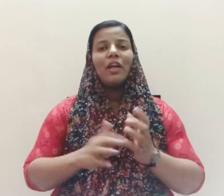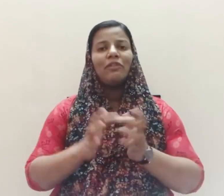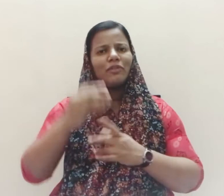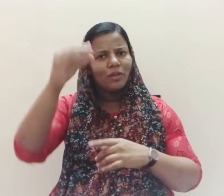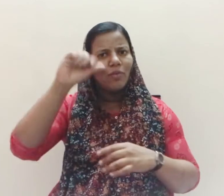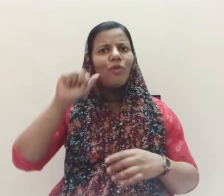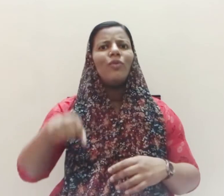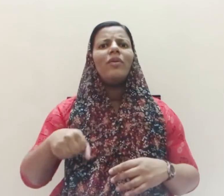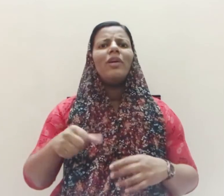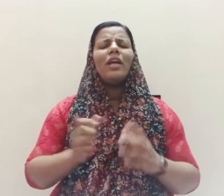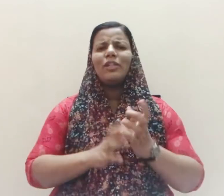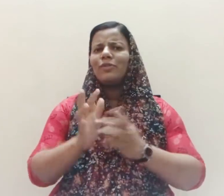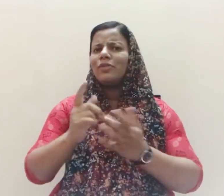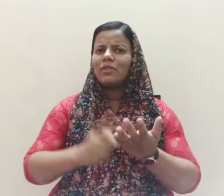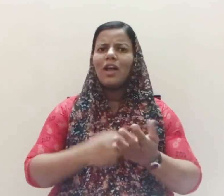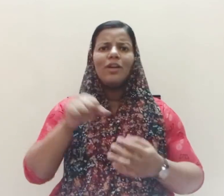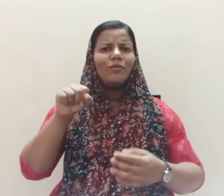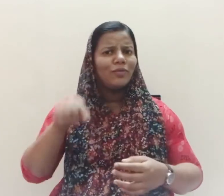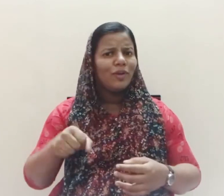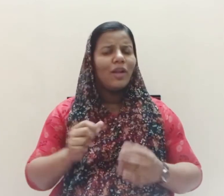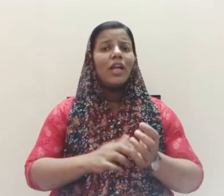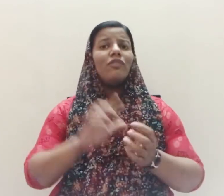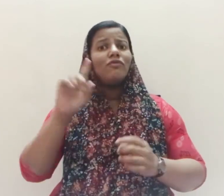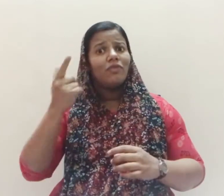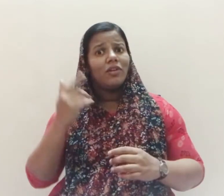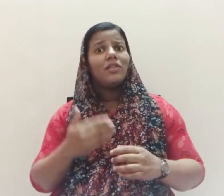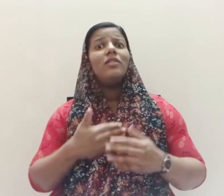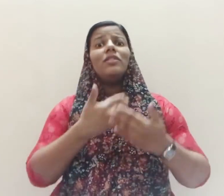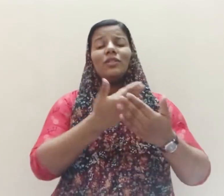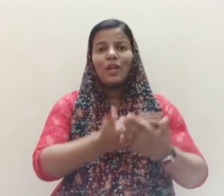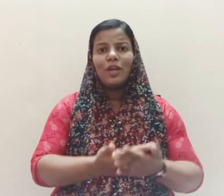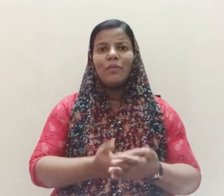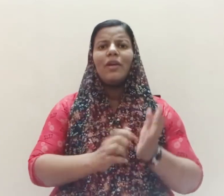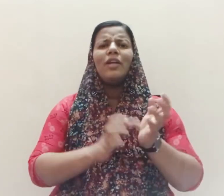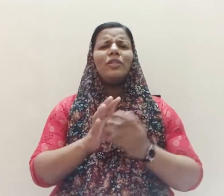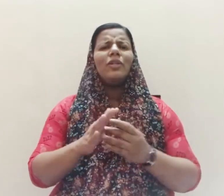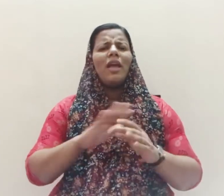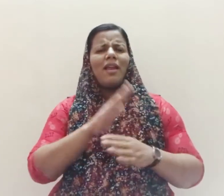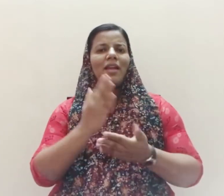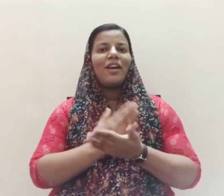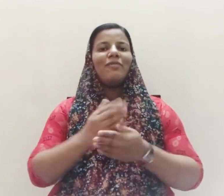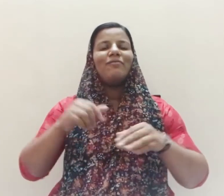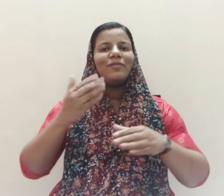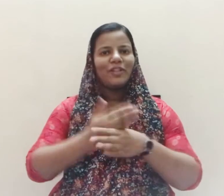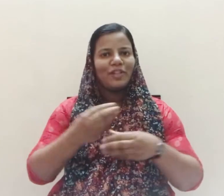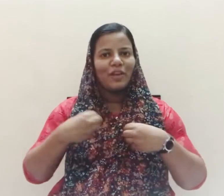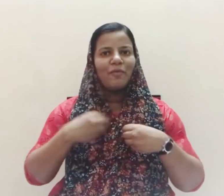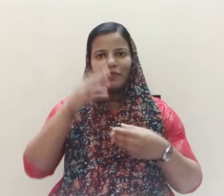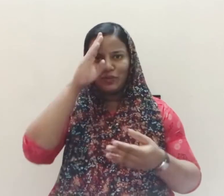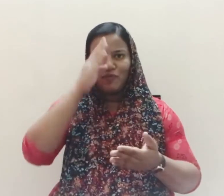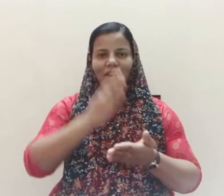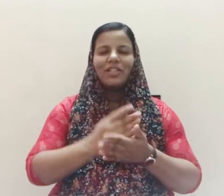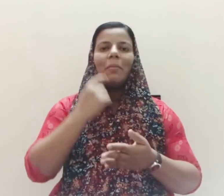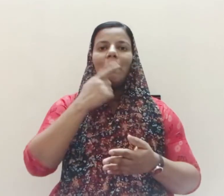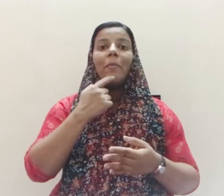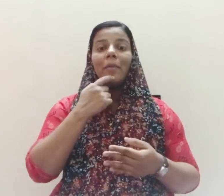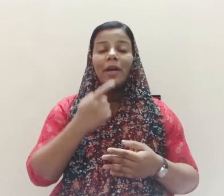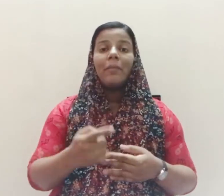കർത്താവിൻ്റെ ഫേവർ എൻ്റെ മേലുണ്ട്, കർത്താവ് എനിക്ക് മുൻപേ ചെന്ന് ആ കാര്യങ്ങളെ നിവർത്തിക്കും, വിശ്വാസത്തോടെ പറയണം. ആമേൻ. എന്നിട്ടത് കർത്താവിൽ